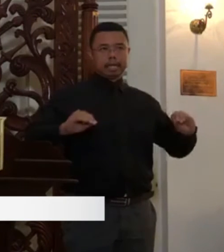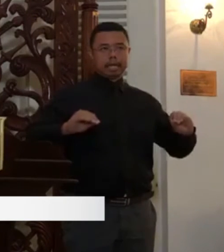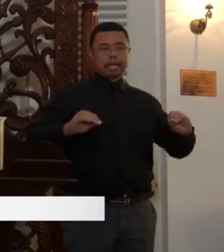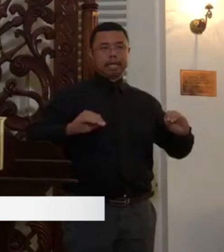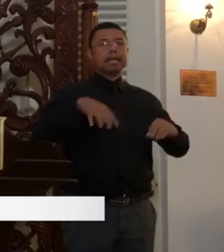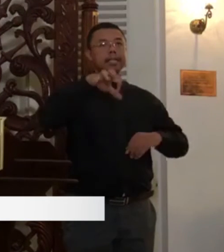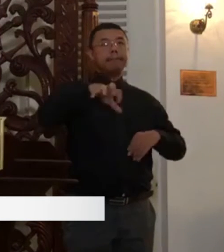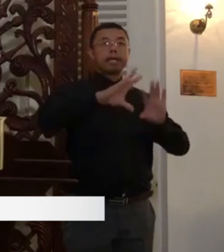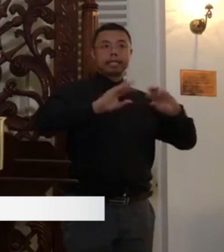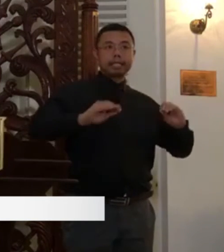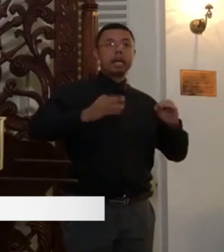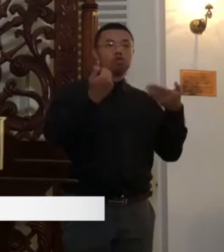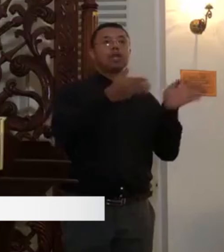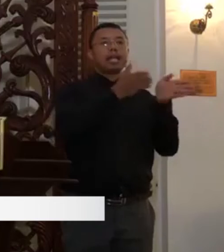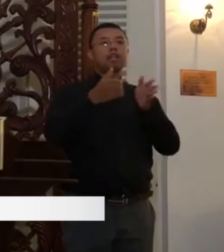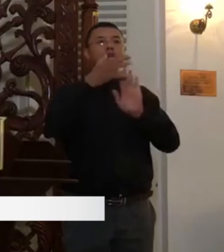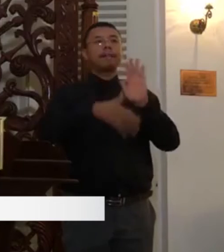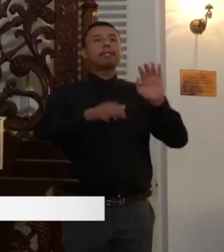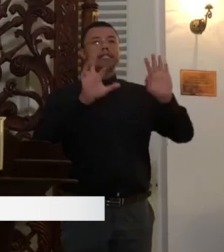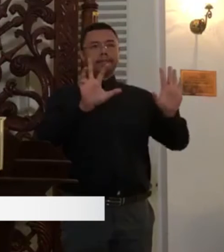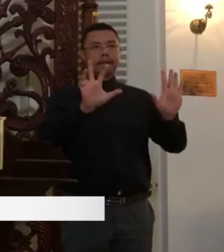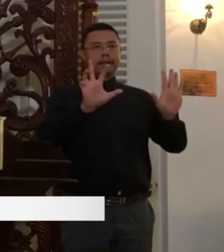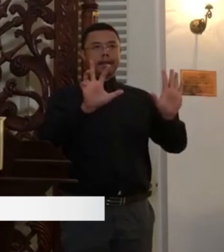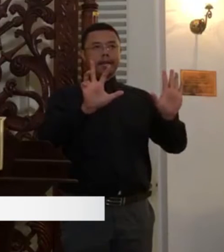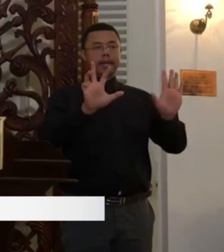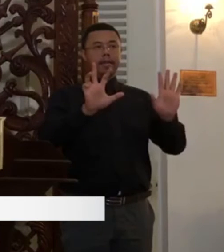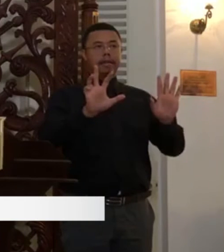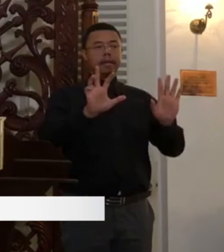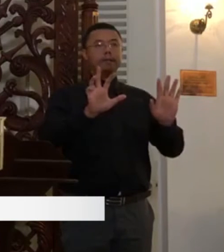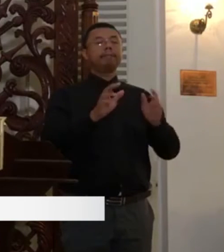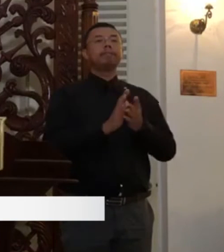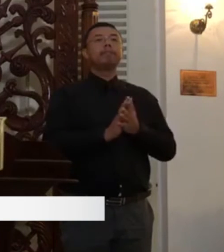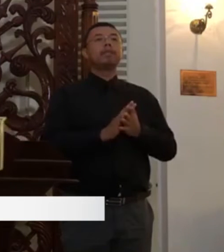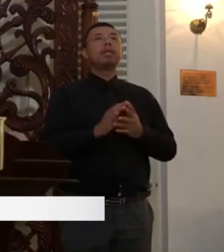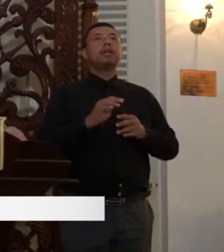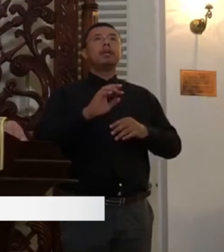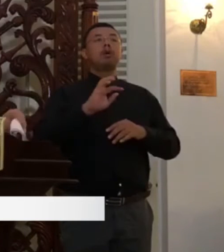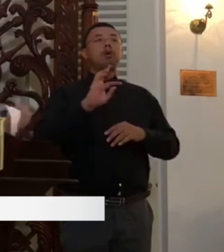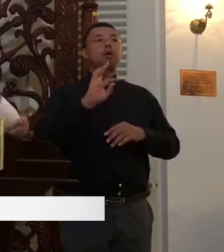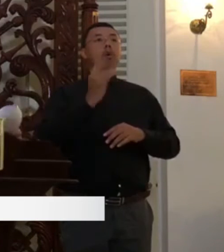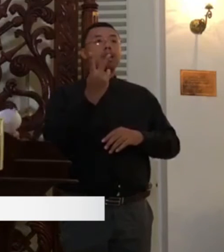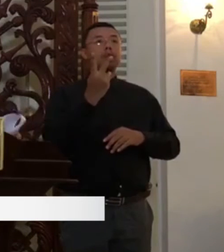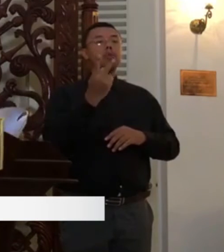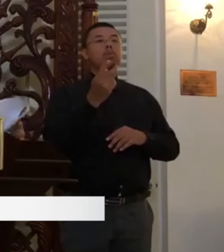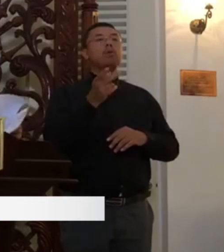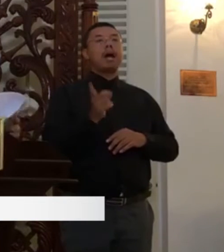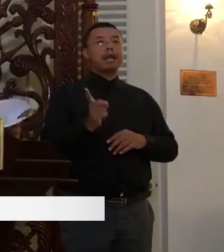di tempat kerja, ini diatur di pasal 9, bahwa selama pemberlakuan